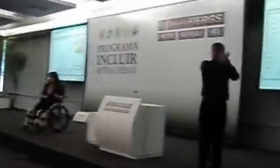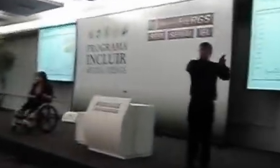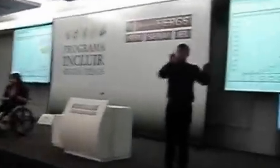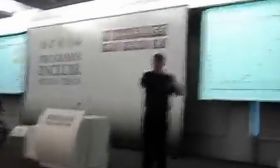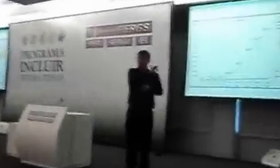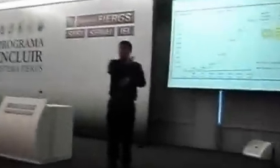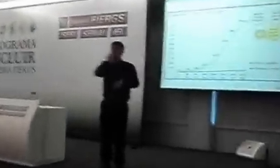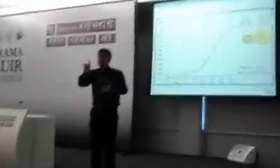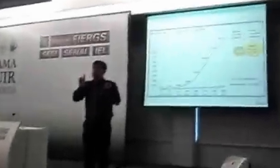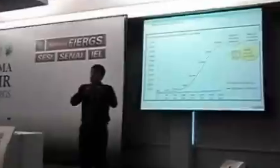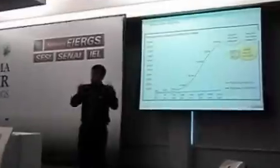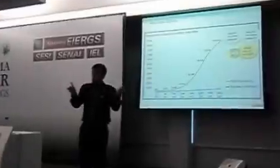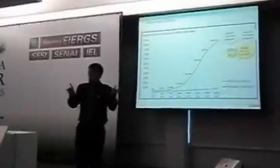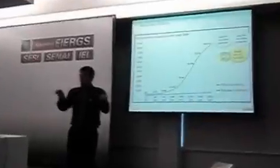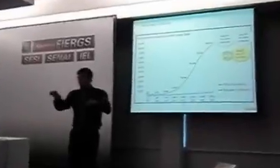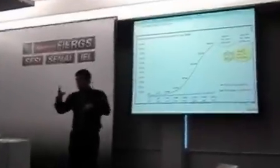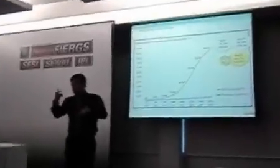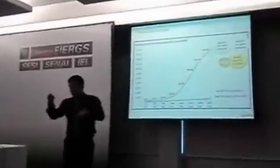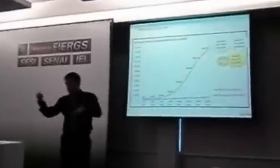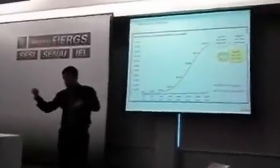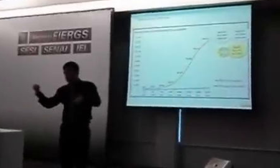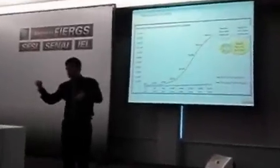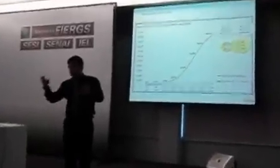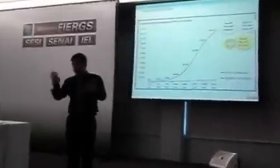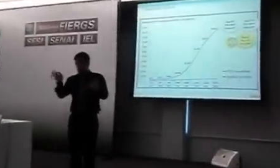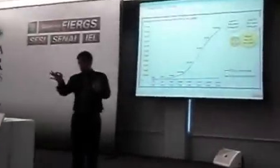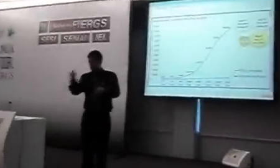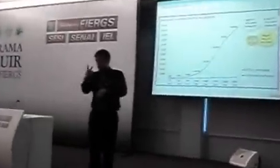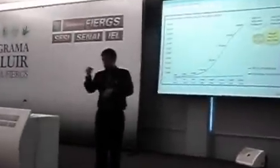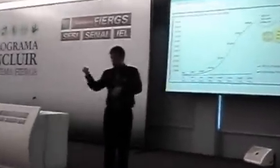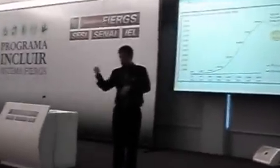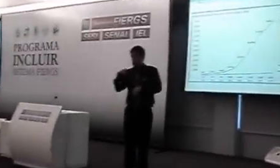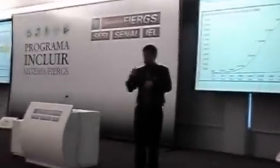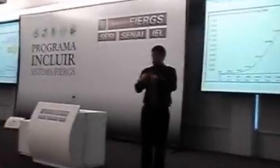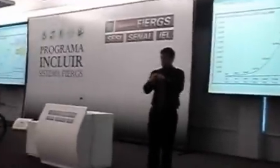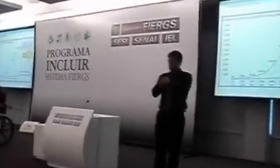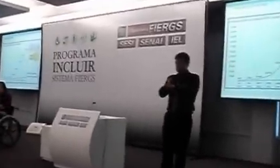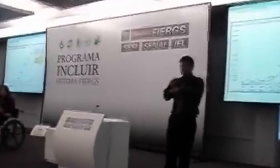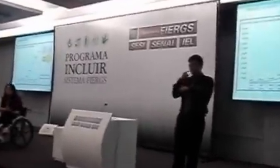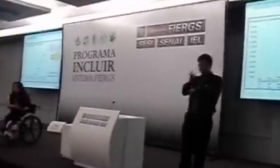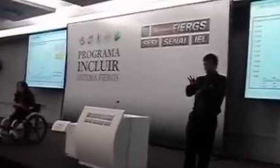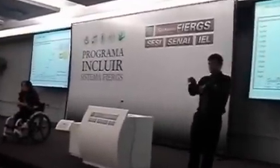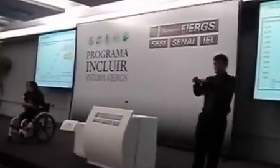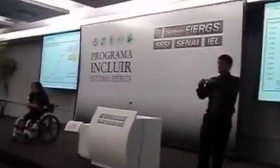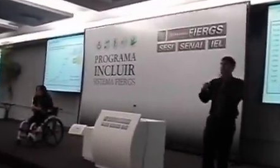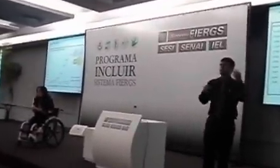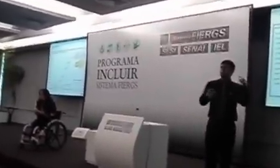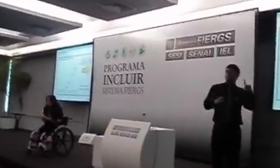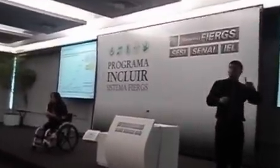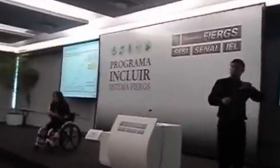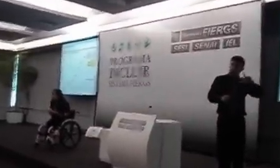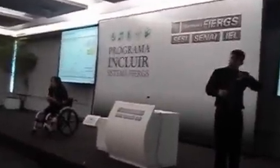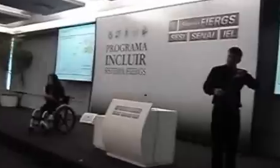informação que o Estado tem no sistema. Não é 3.000 que eu entendi que a gente tem que dar. A